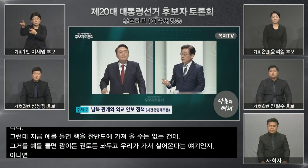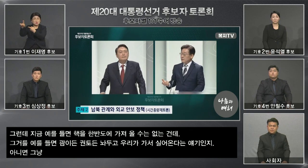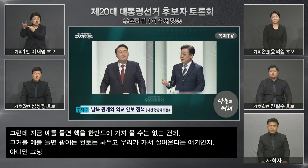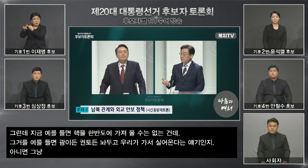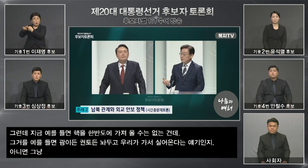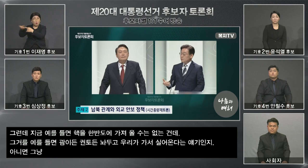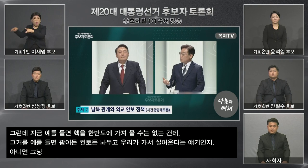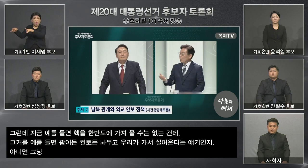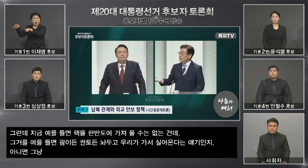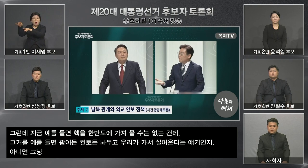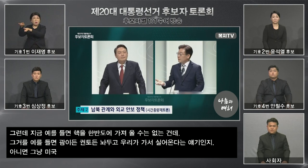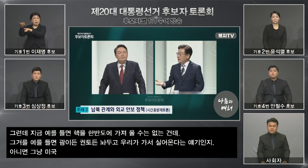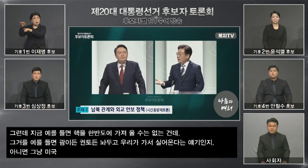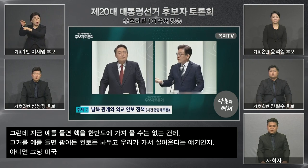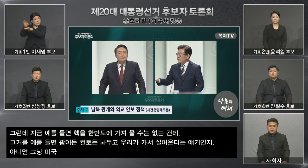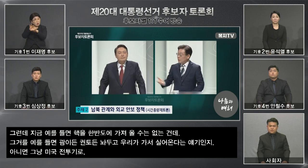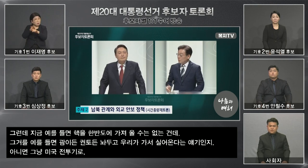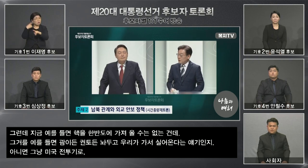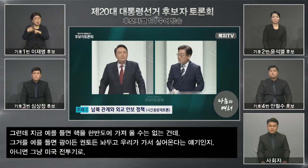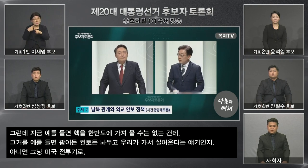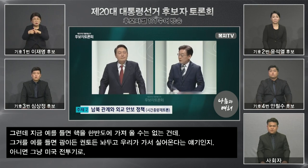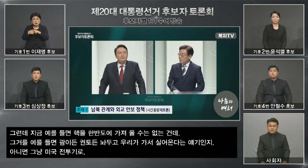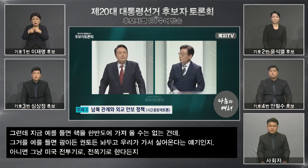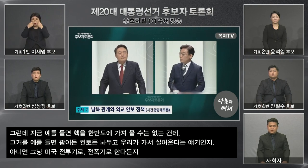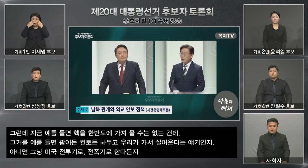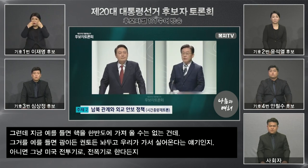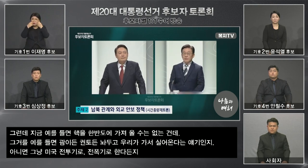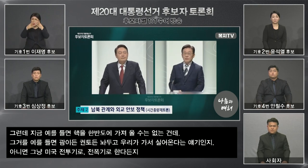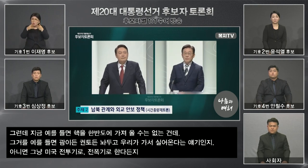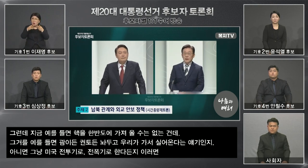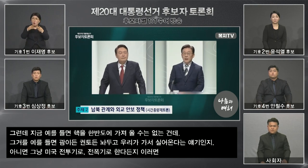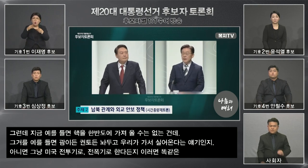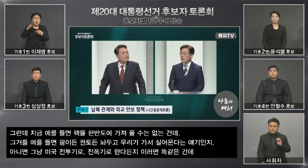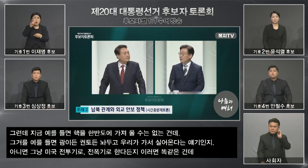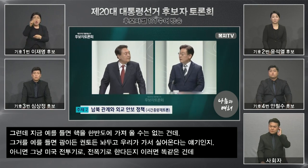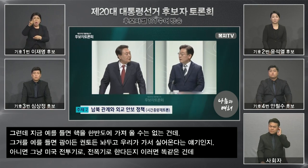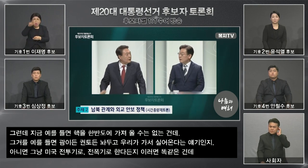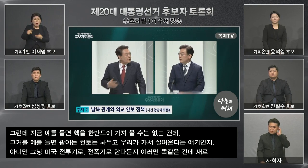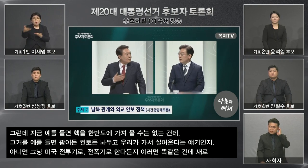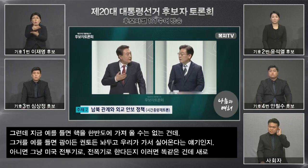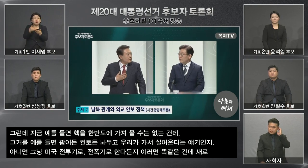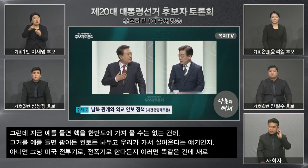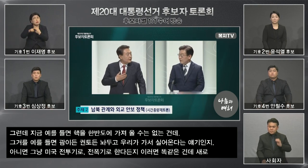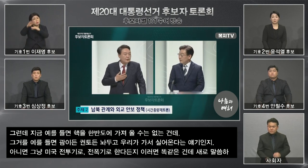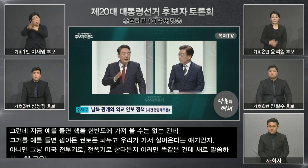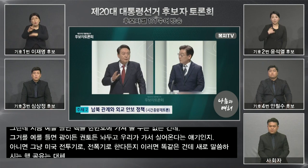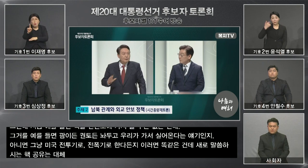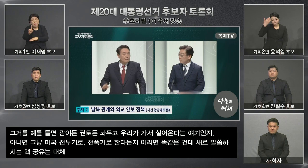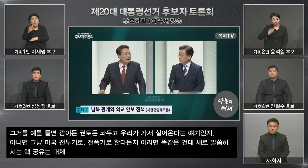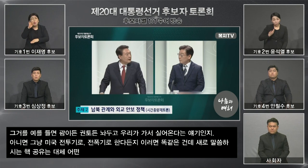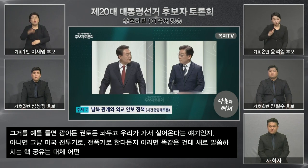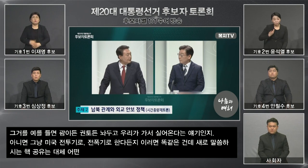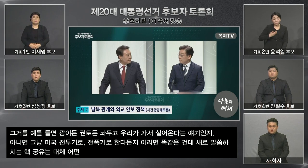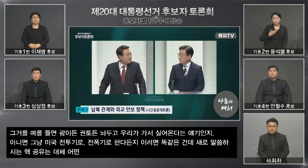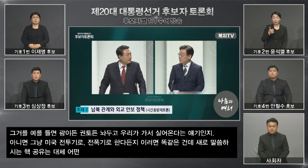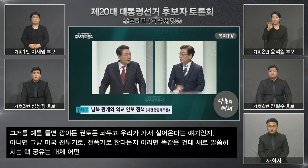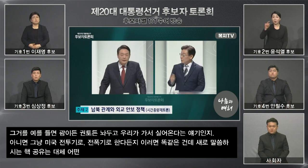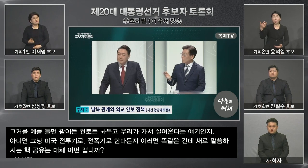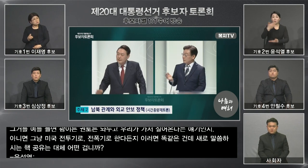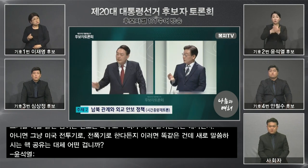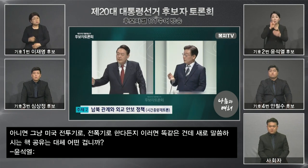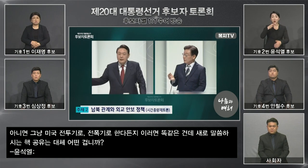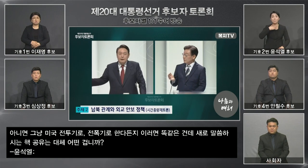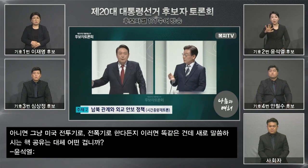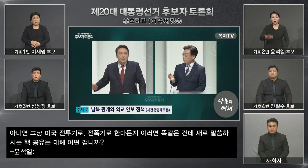한다든지 이러면 똑같은 건데 새로 말씀하신 핵 공유는 대체 어떤 겁니까? 저한테 물으시는 거예요. 저는 핵 공유를 얘기한 적이 없습니다.